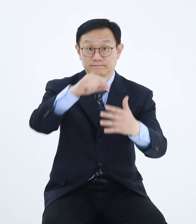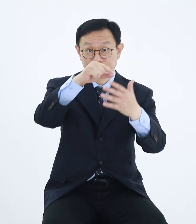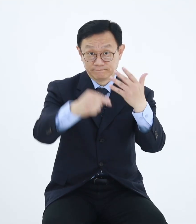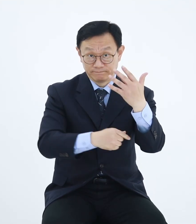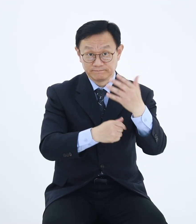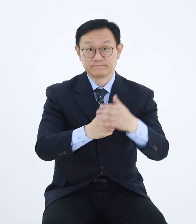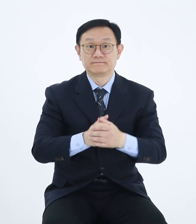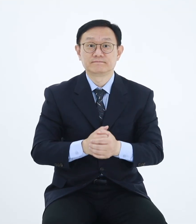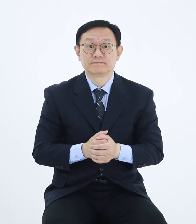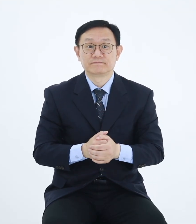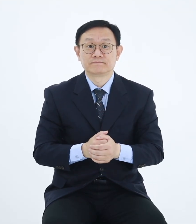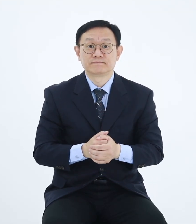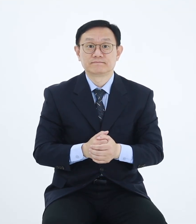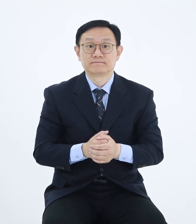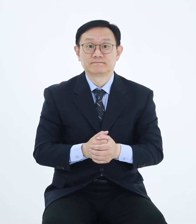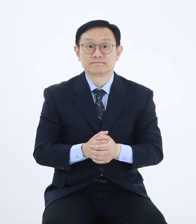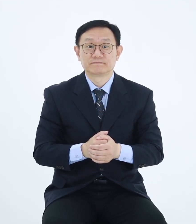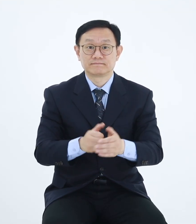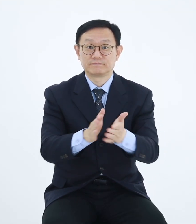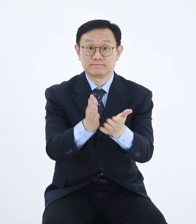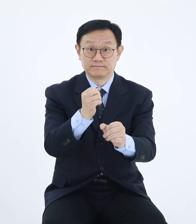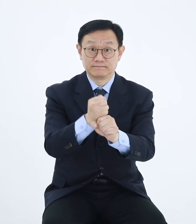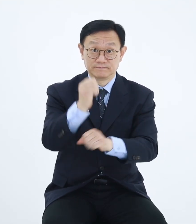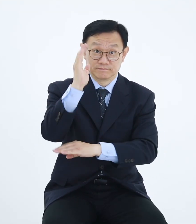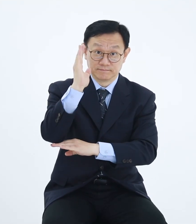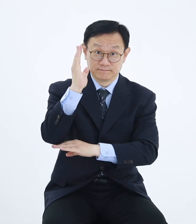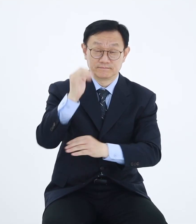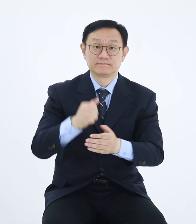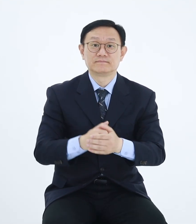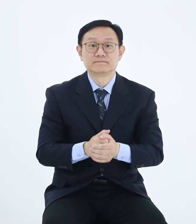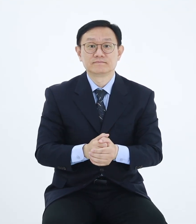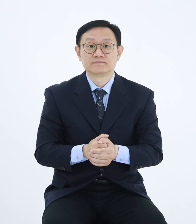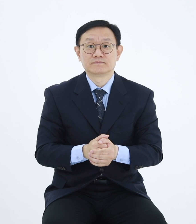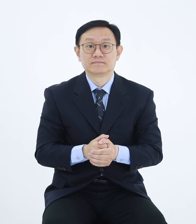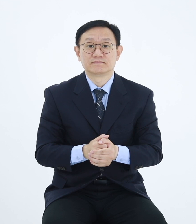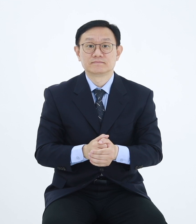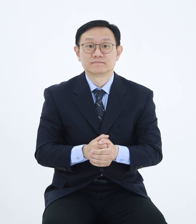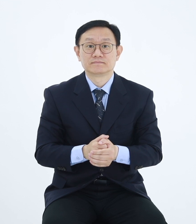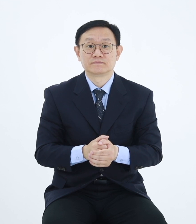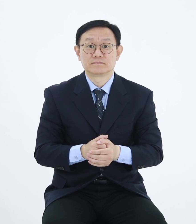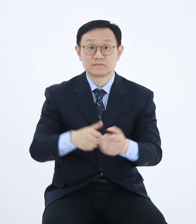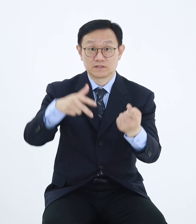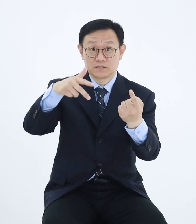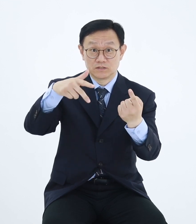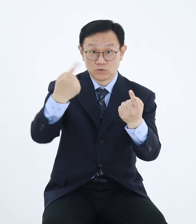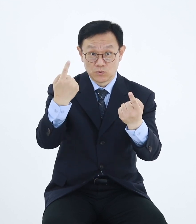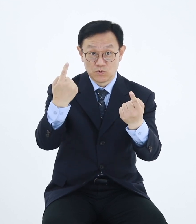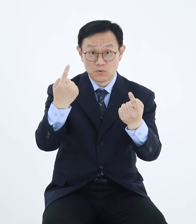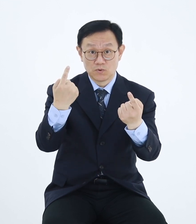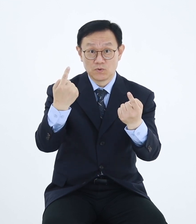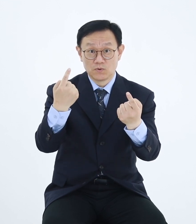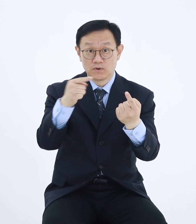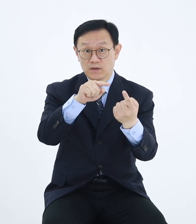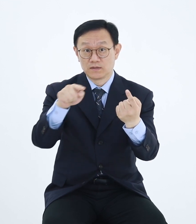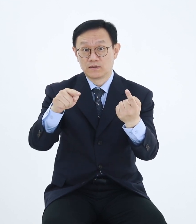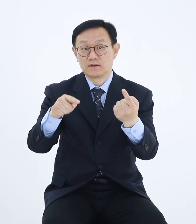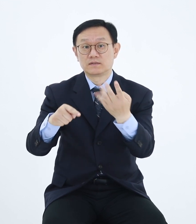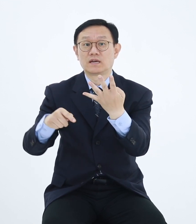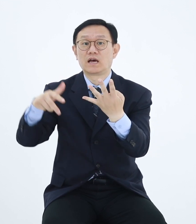차례 발간사 제1조에서 제4조 유엔